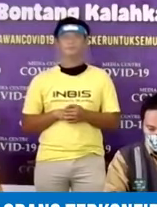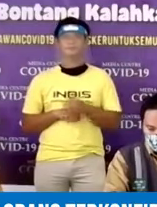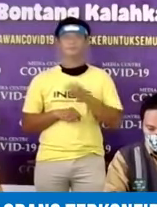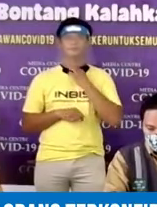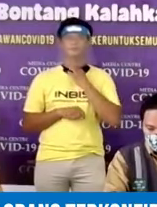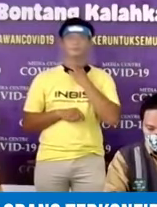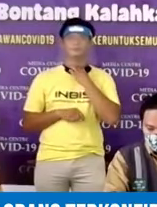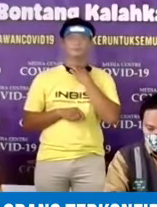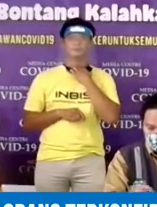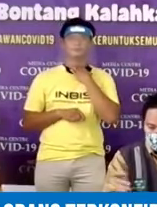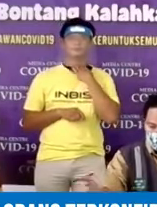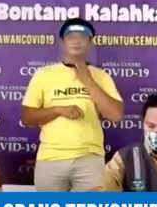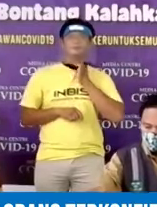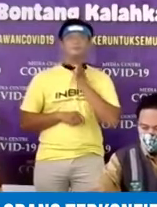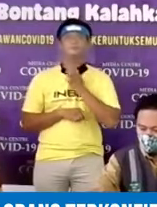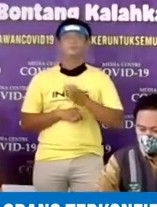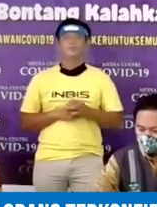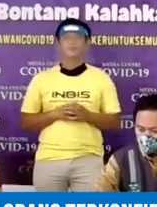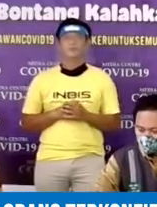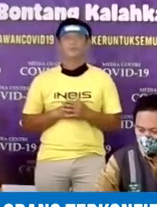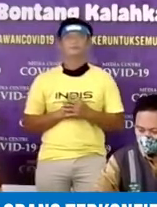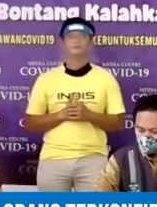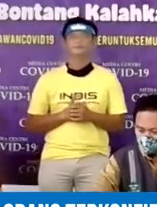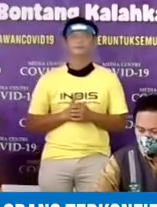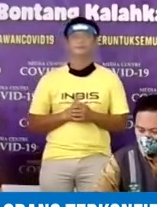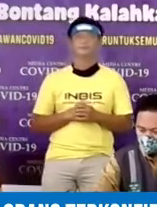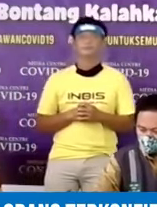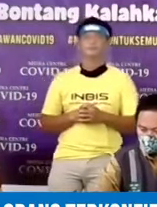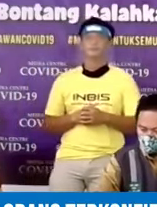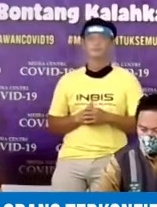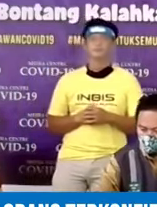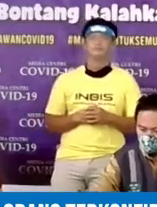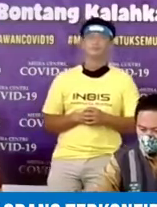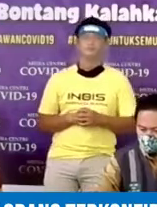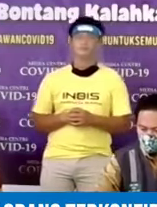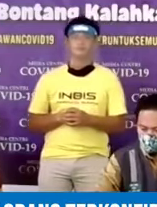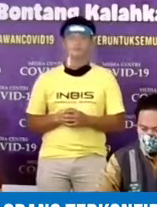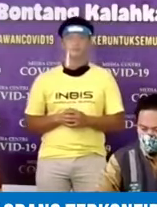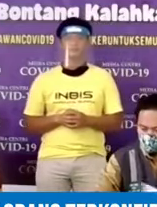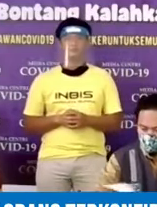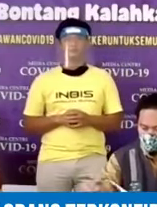masih ada lagi dari bontang post kami persilahkan bontang post